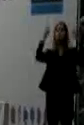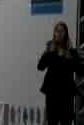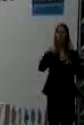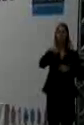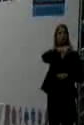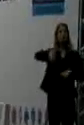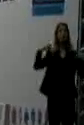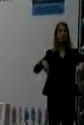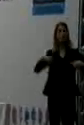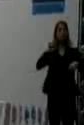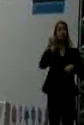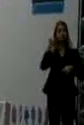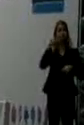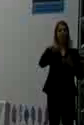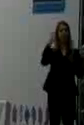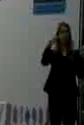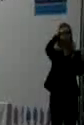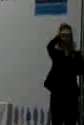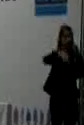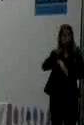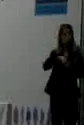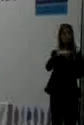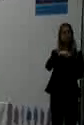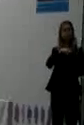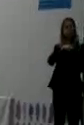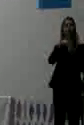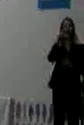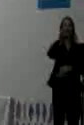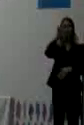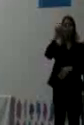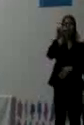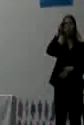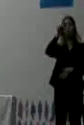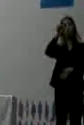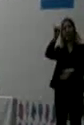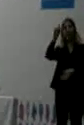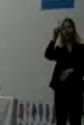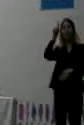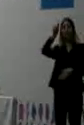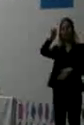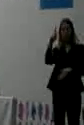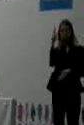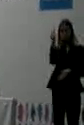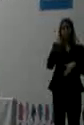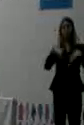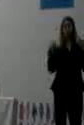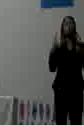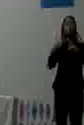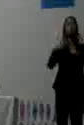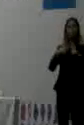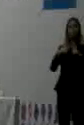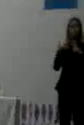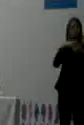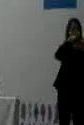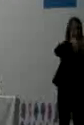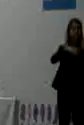fazer uma releitura da Lei Maria da Penha. Por quê? Porque o cumprimento de cada nível de governo é importante que